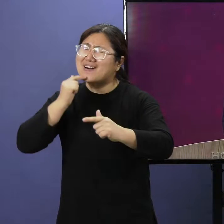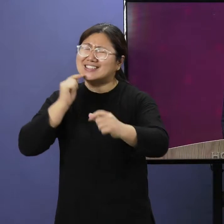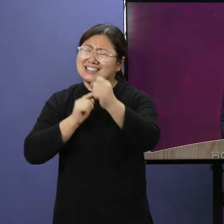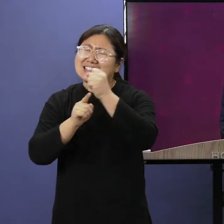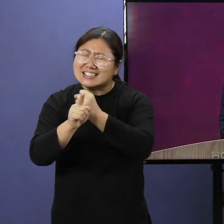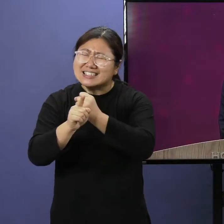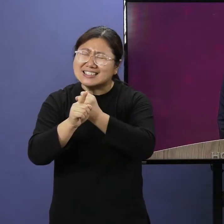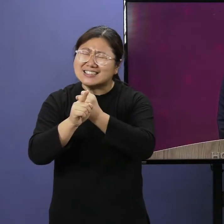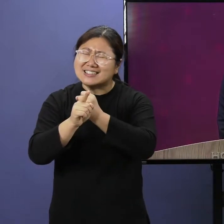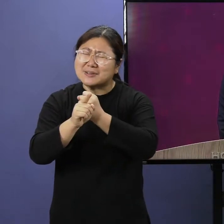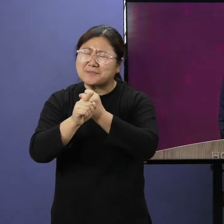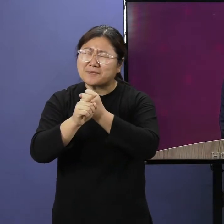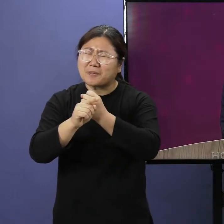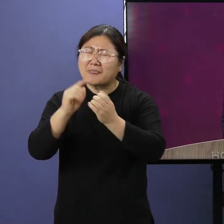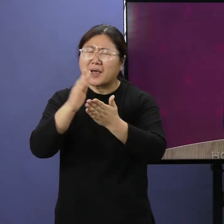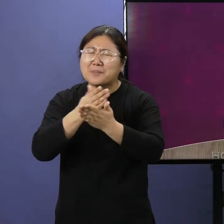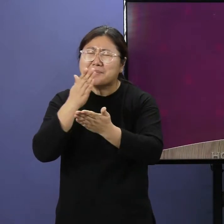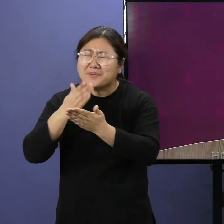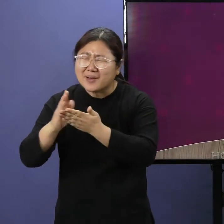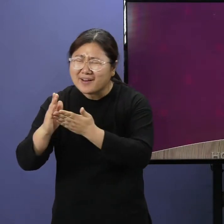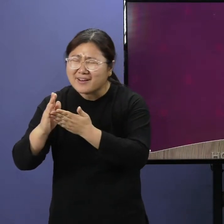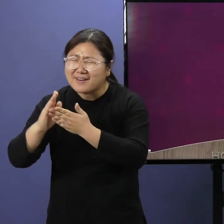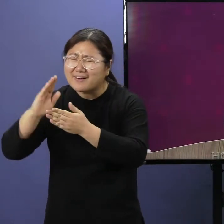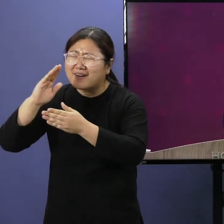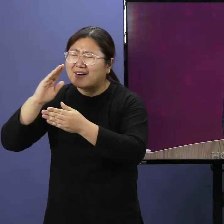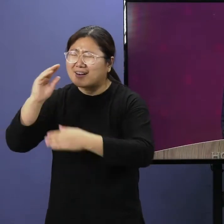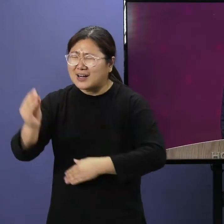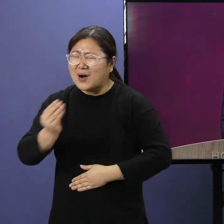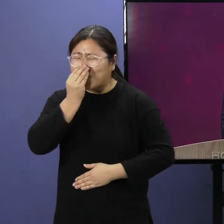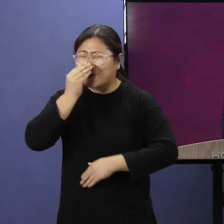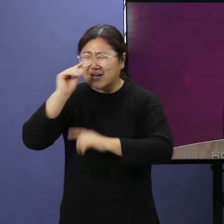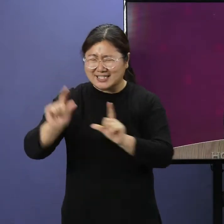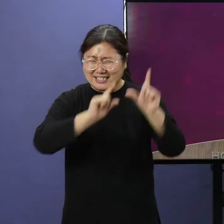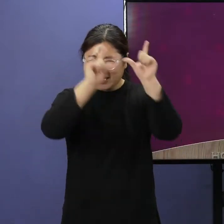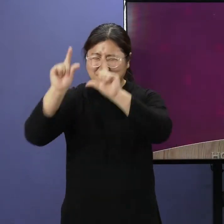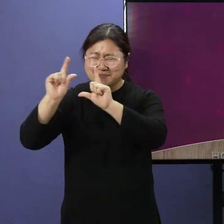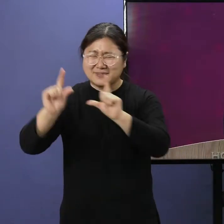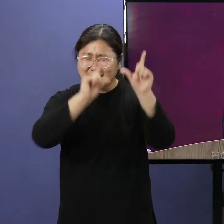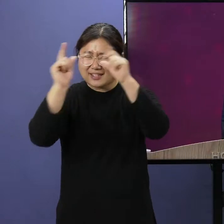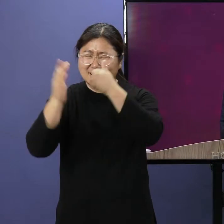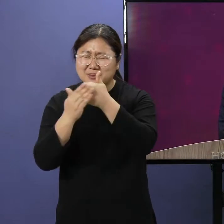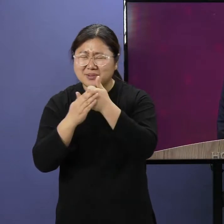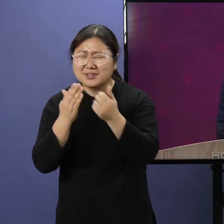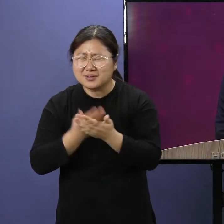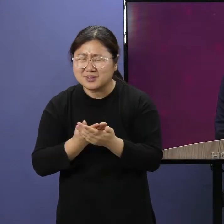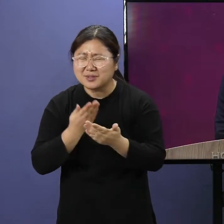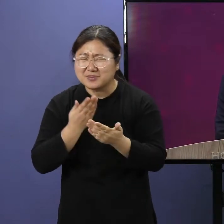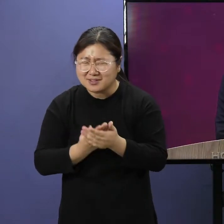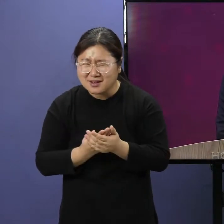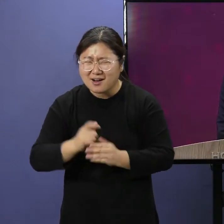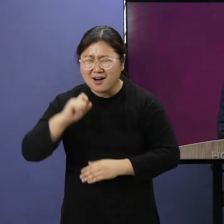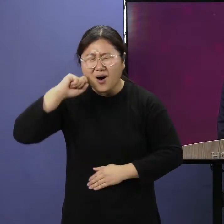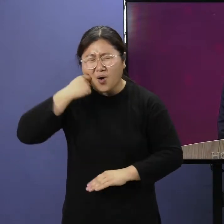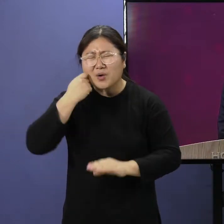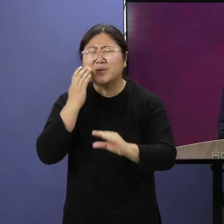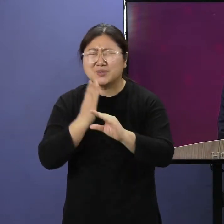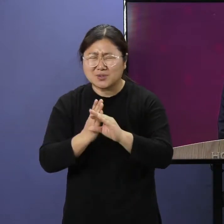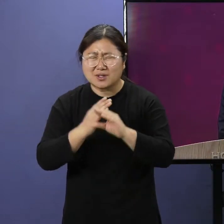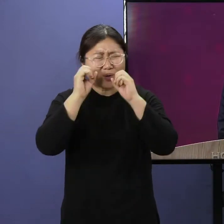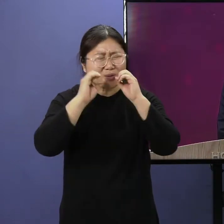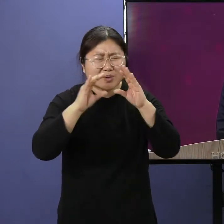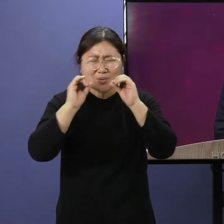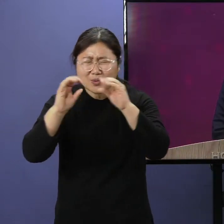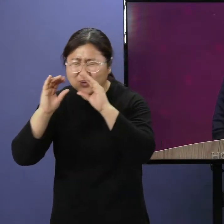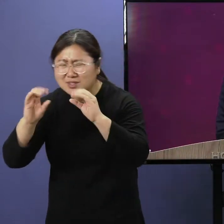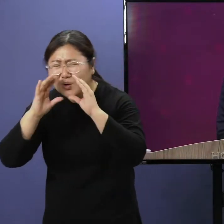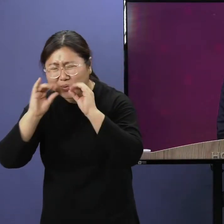빛된 자녀로 거룩한 삶을 살게 하여 주옵소서. 지금도 어려운 욕군 속에서 힘들게 살아가는 선교사님들과